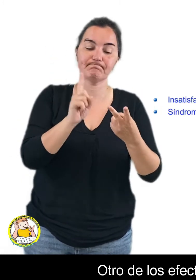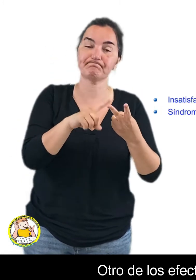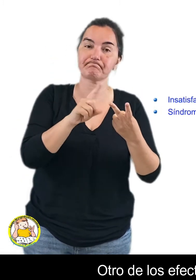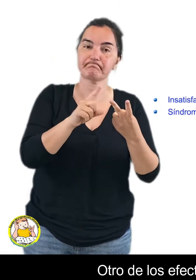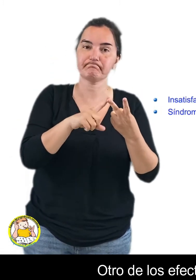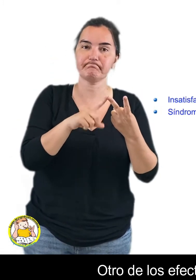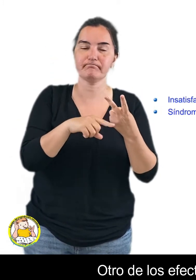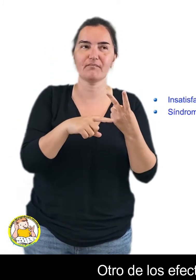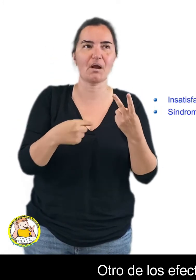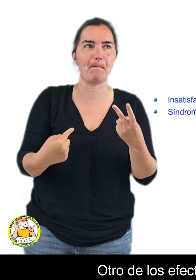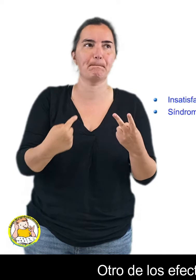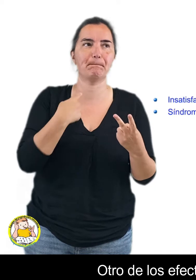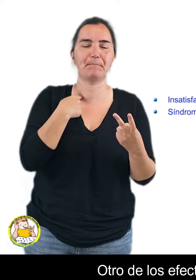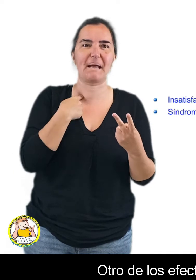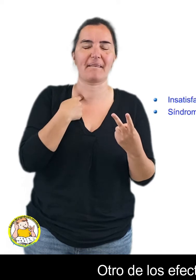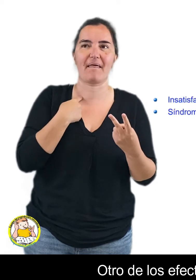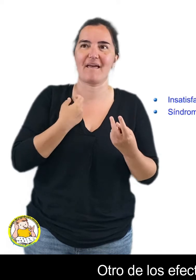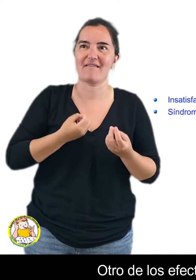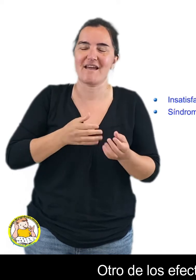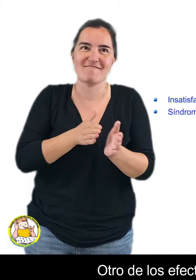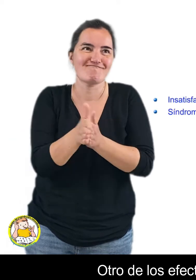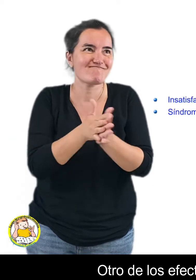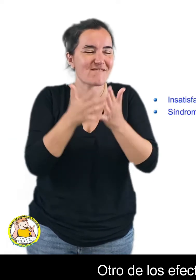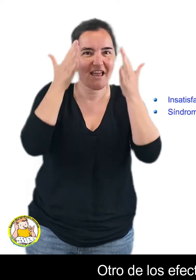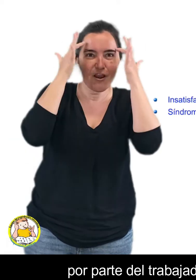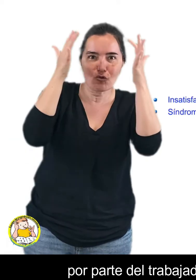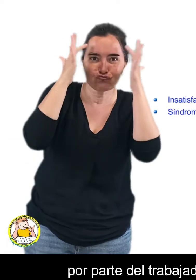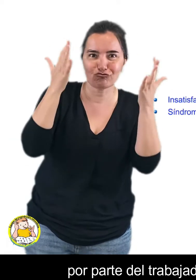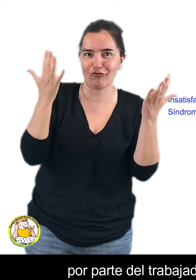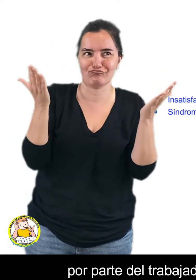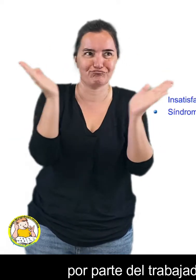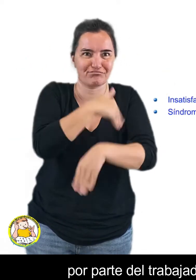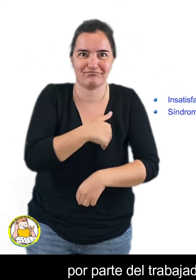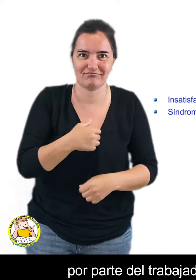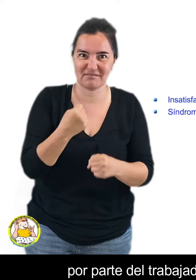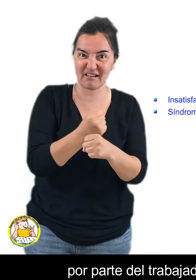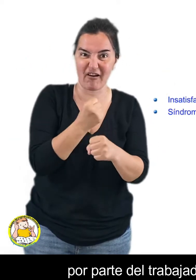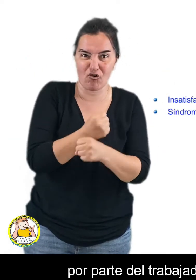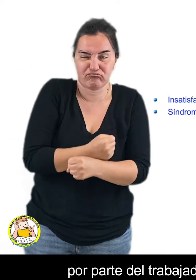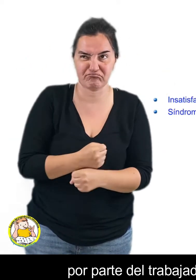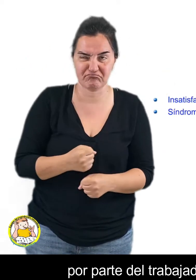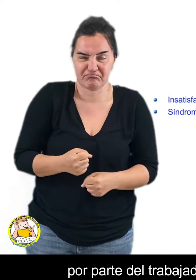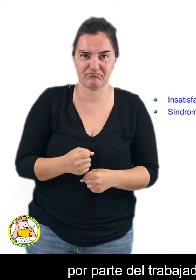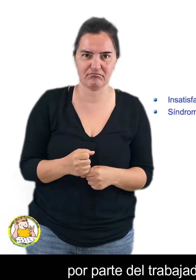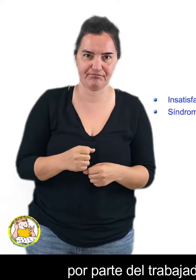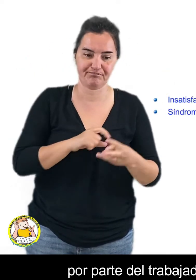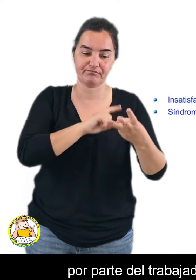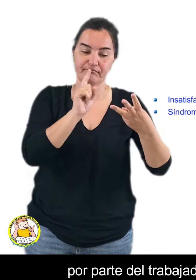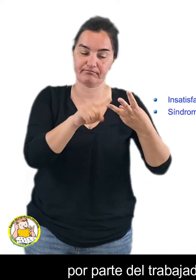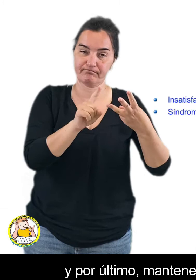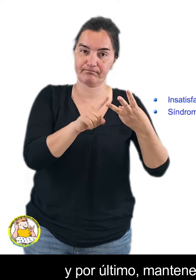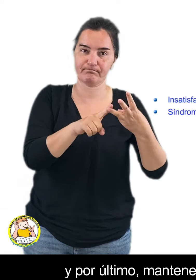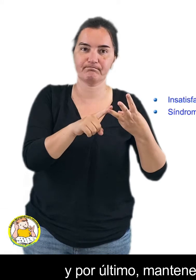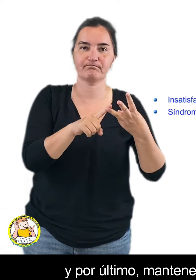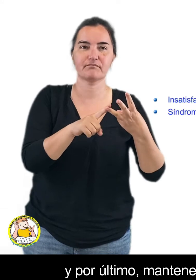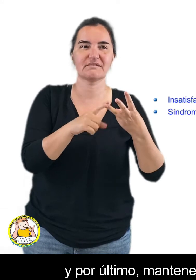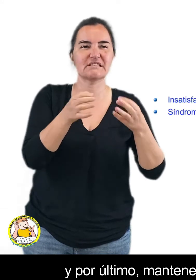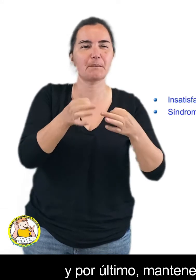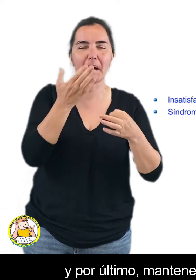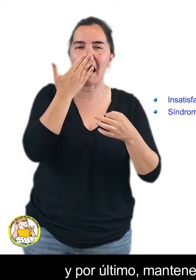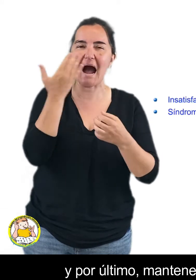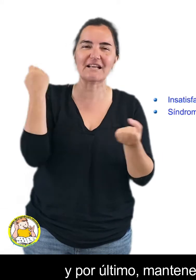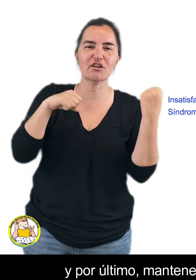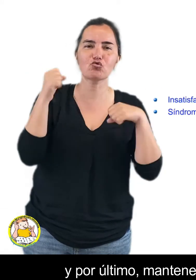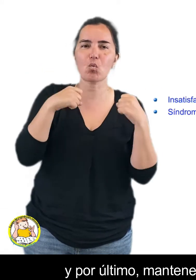de los efectos sería la pérdida de entusiasmo por parte del trabajador en las tareas que debe desempeñar. Y por